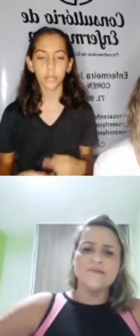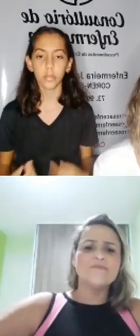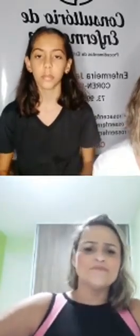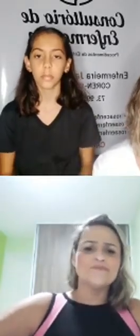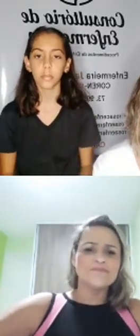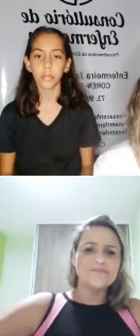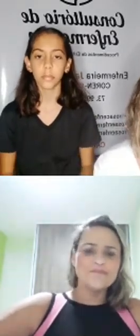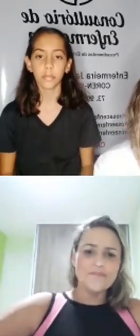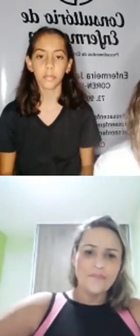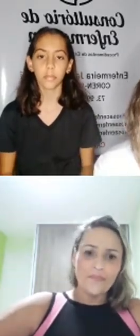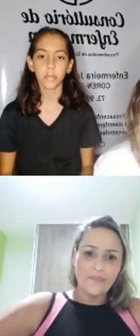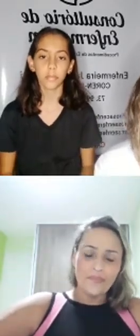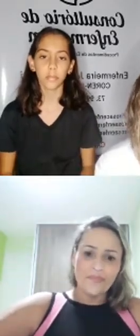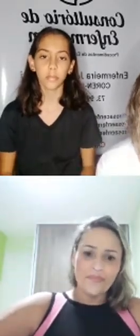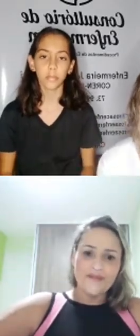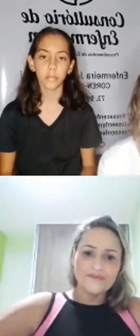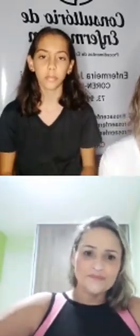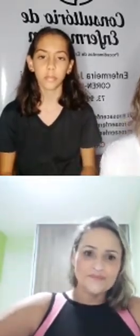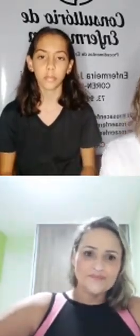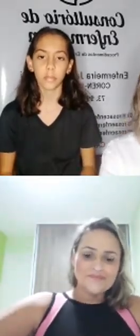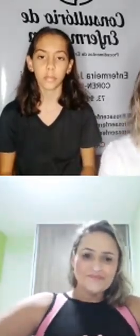dele.